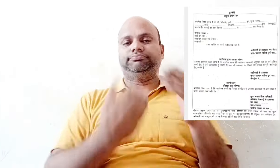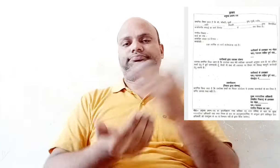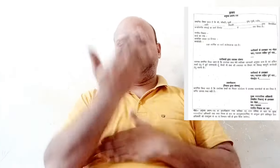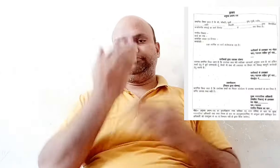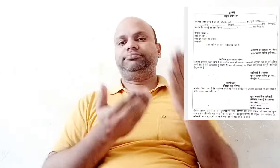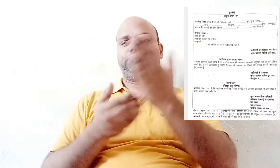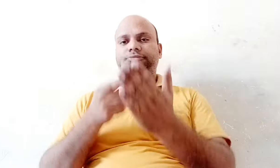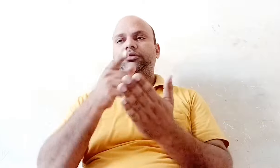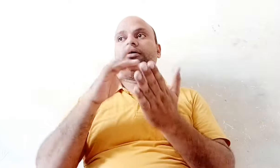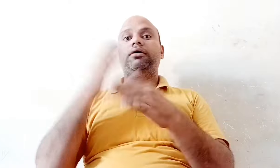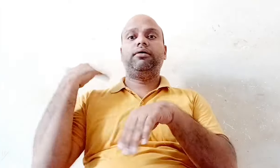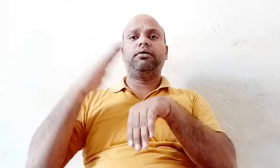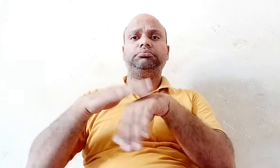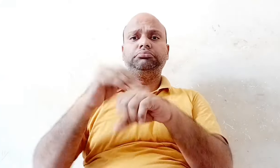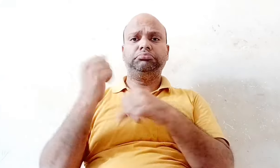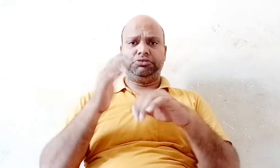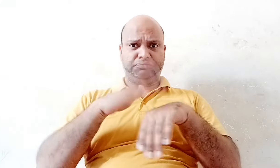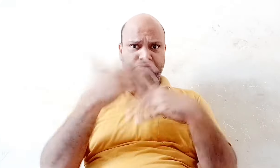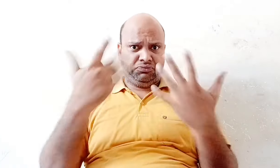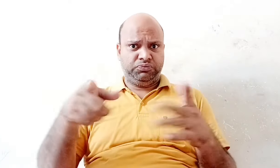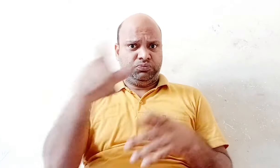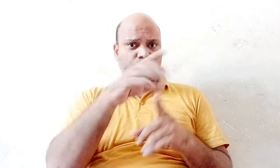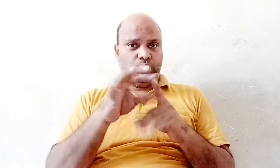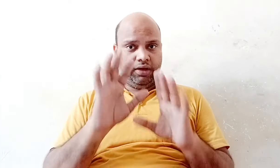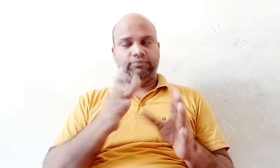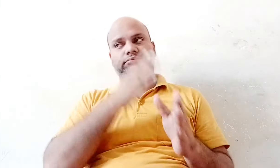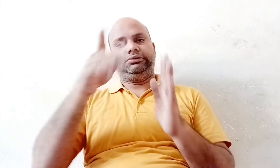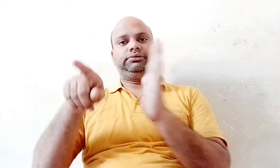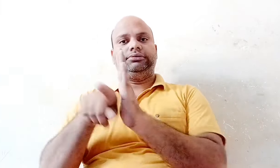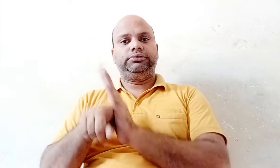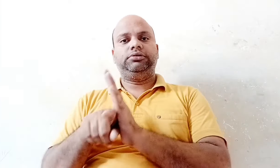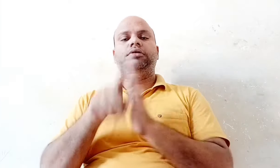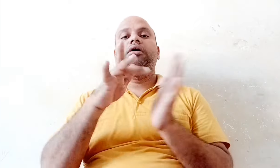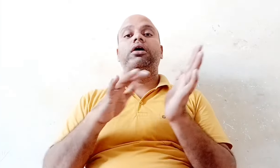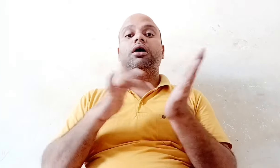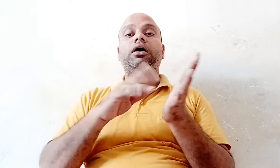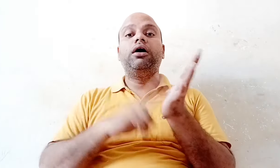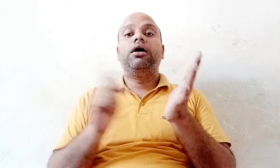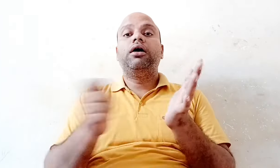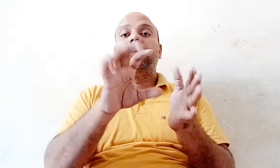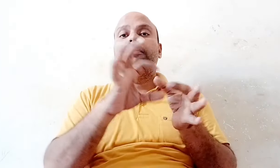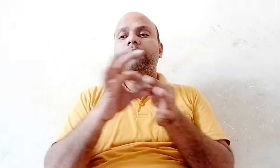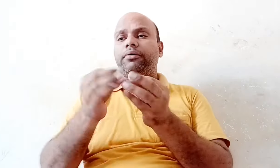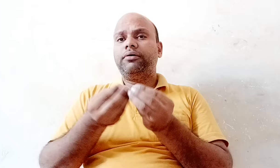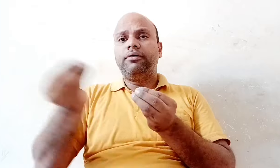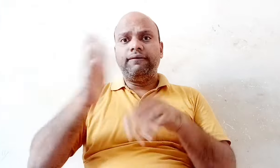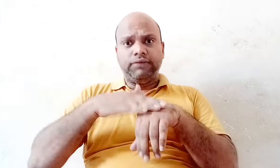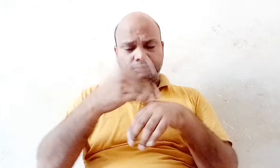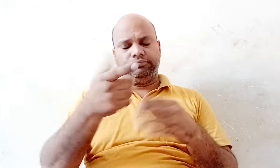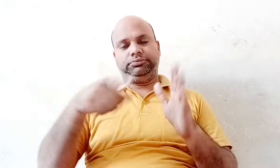Hai Durista Karalina Kahi, IV, Yadi Yathi Apana Wa Registrasana Adarakada, Jana Adarakada Ki Madhyama She